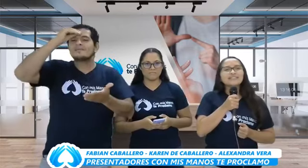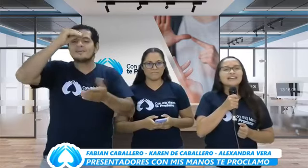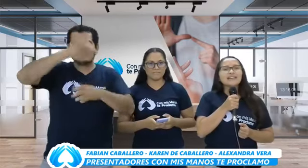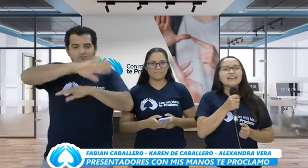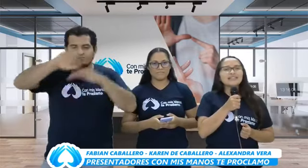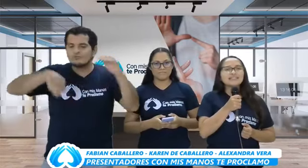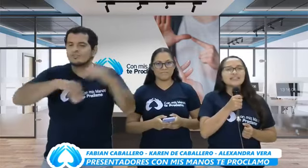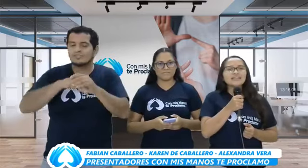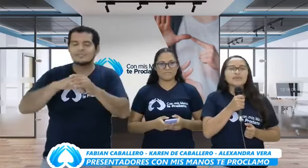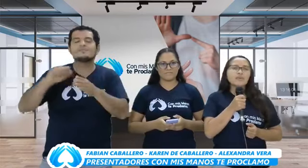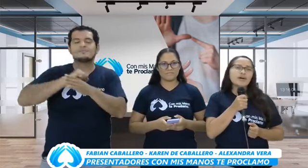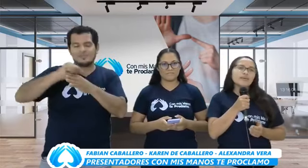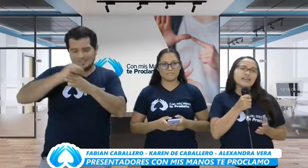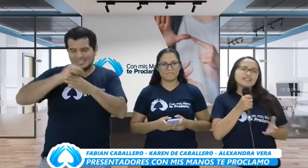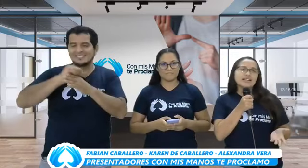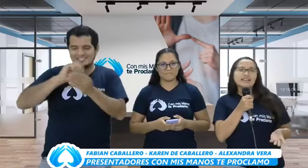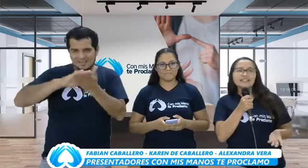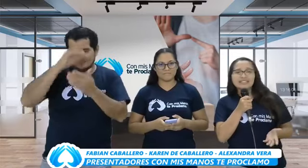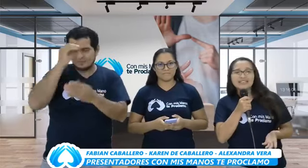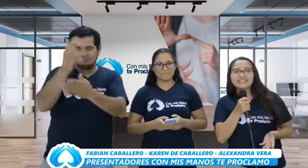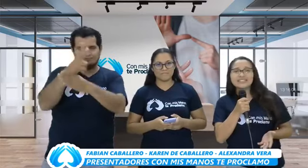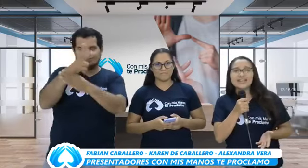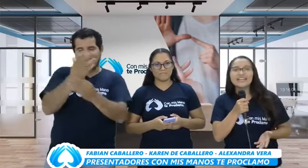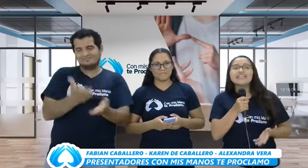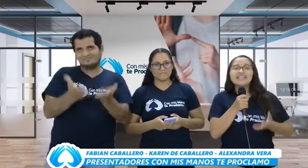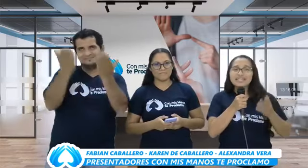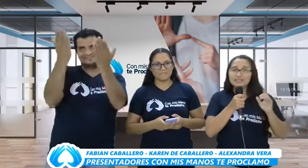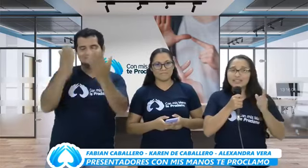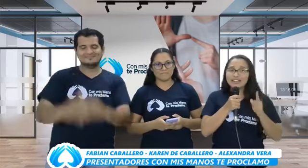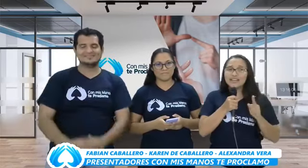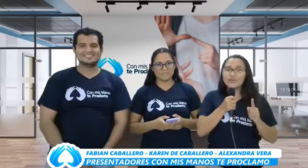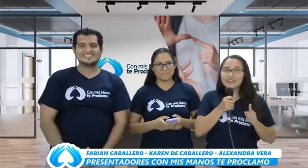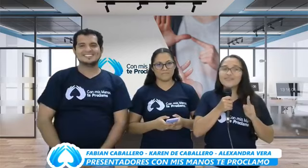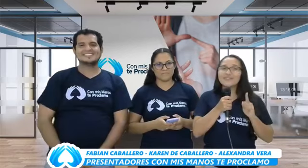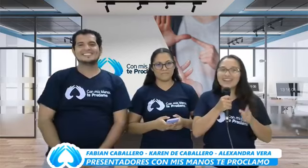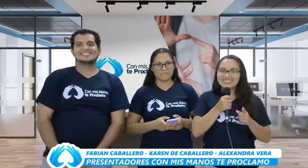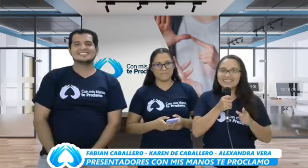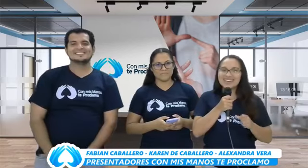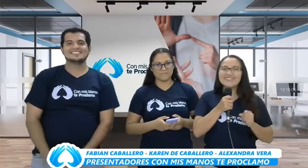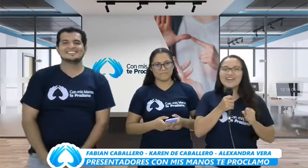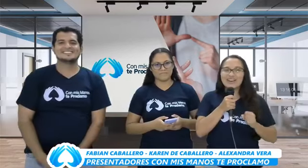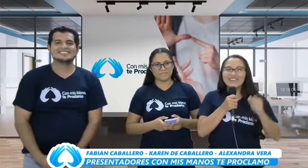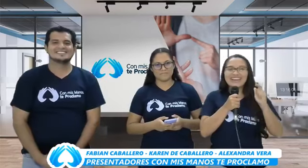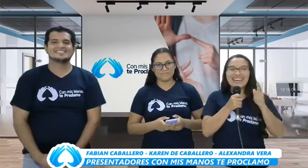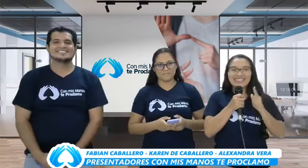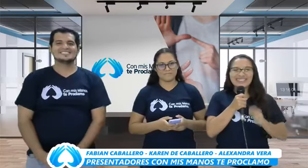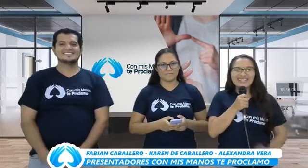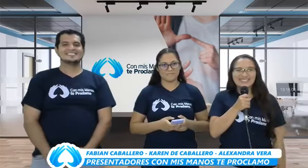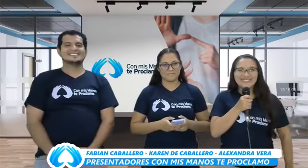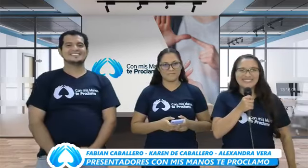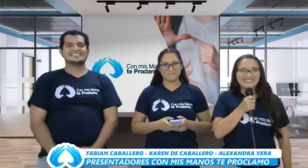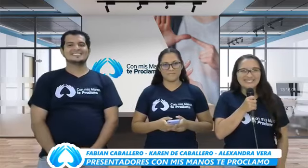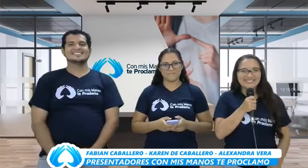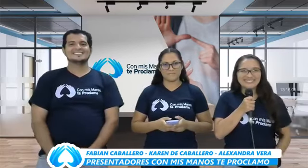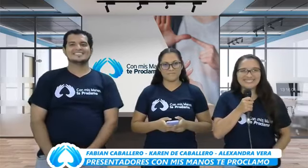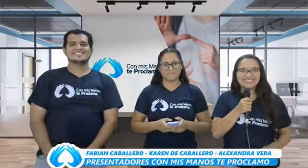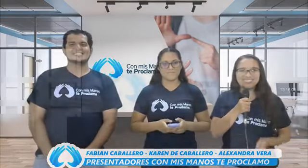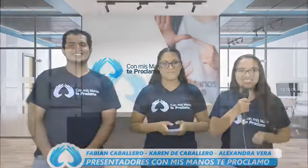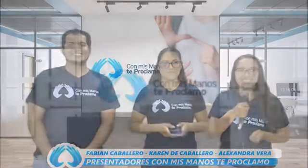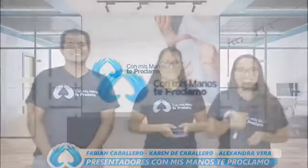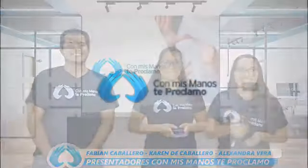de esta clase? Y también vamos a ver las señas de la iglesia y ustedes recuerden practicar y vamos a ver el video.